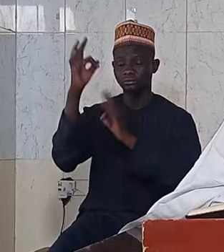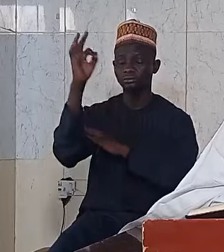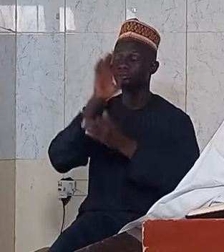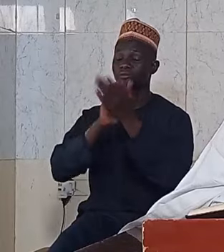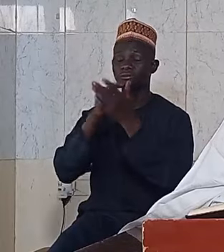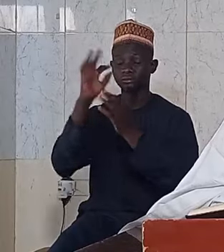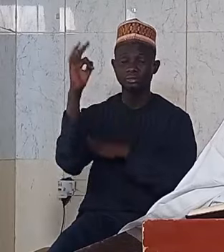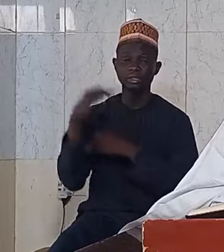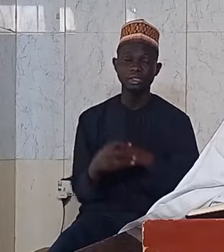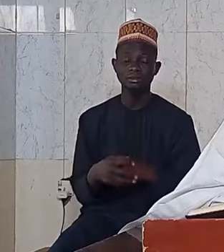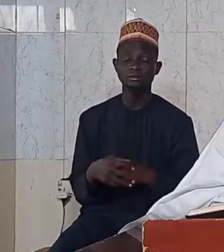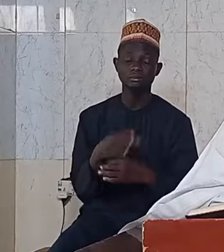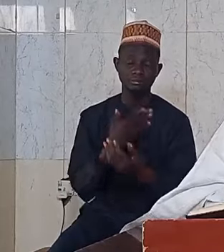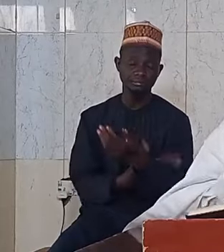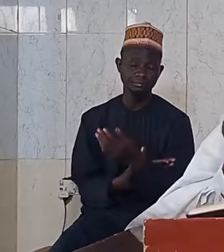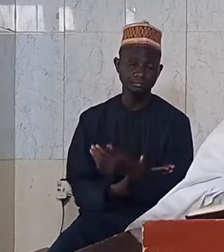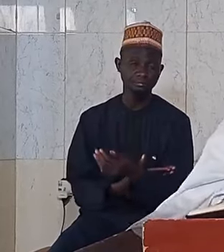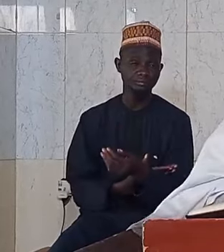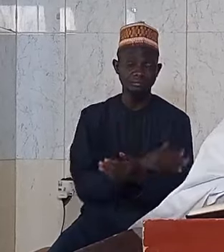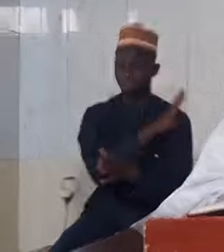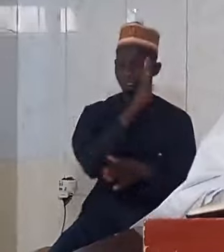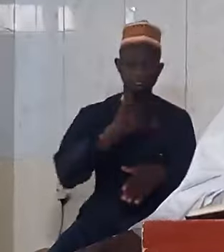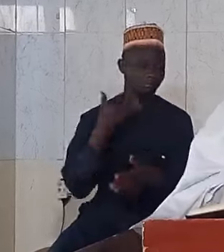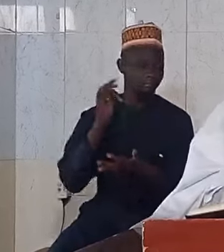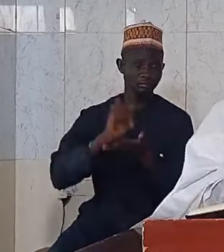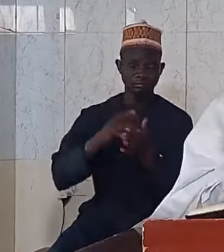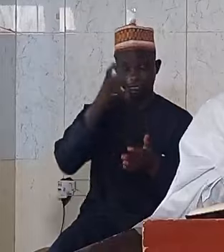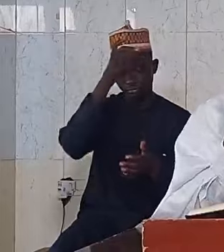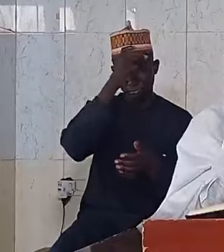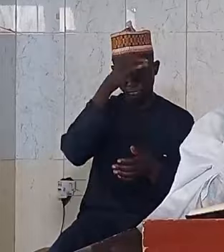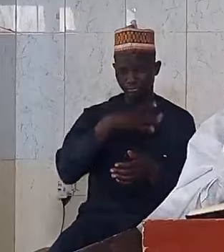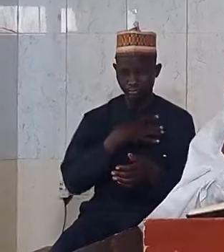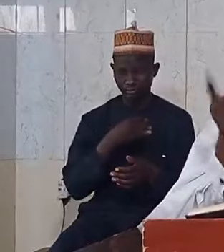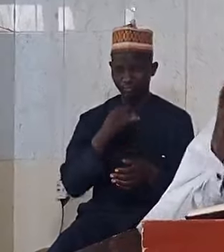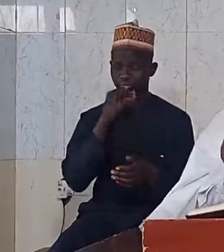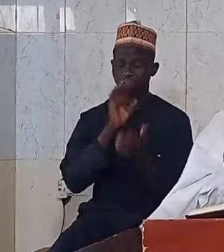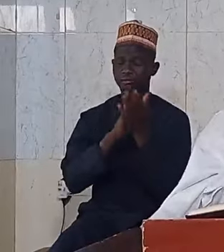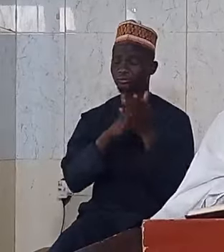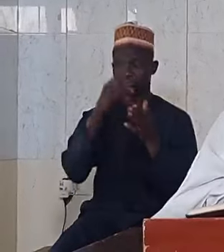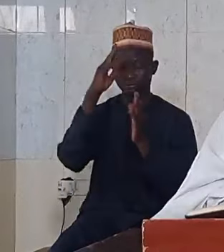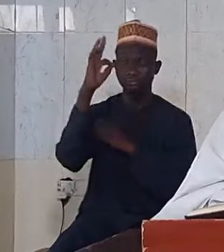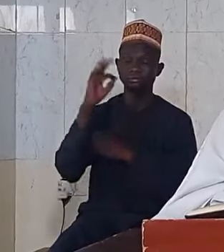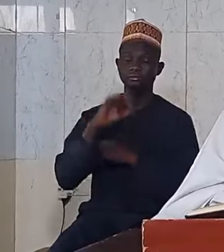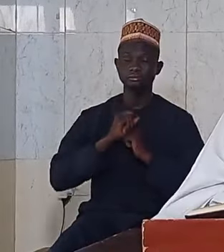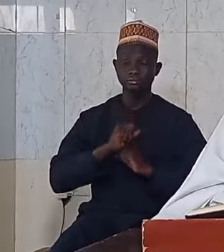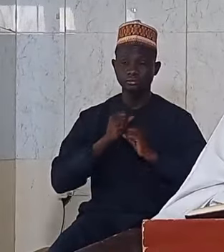yawa zikirin Allah ba ka da maganin sharrin shaidan a duniya irin zikiri